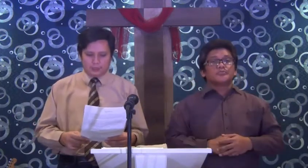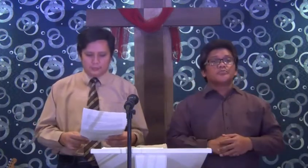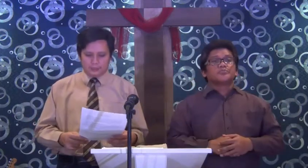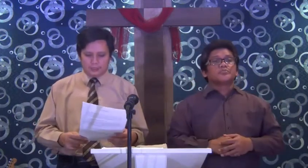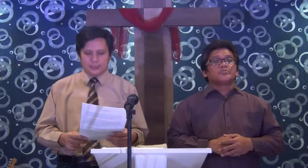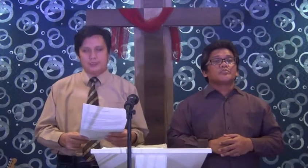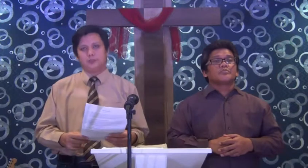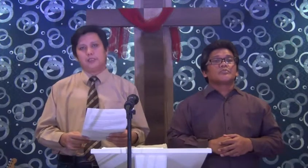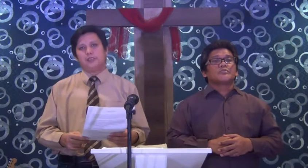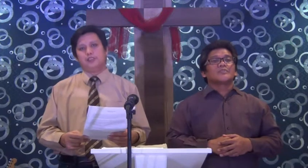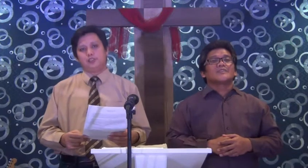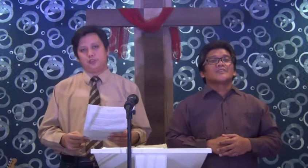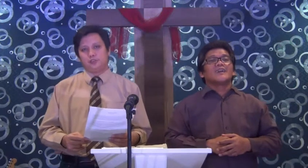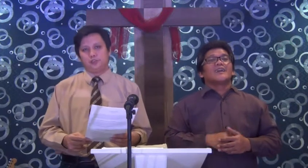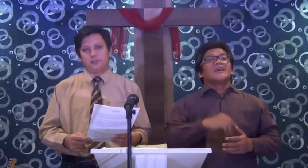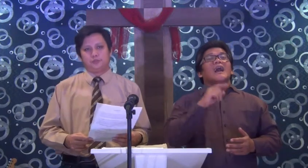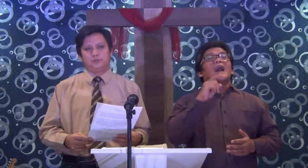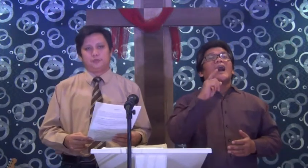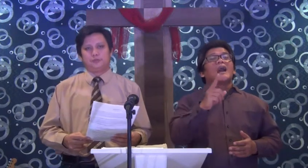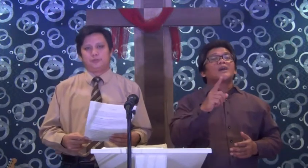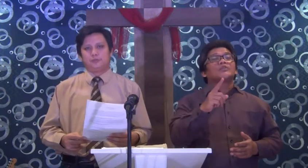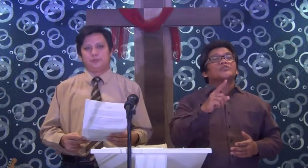untuk makin menjadi seperti Kristus.